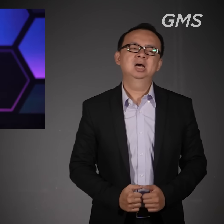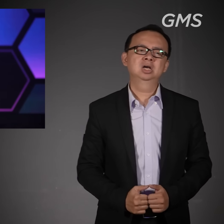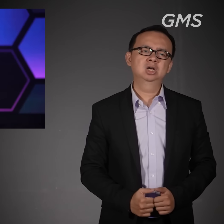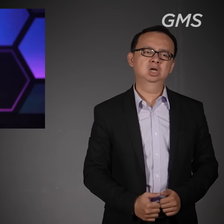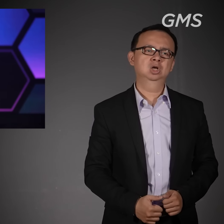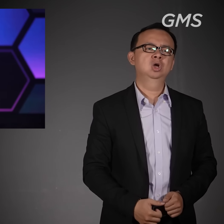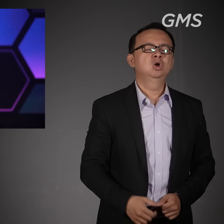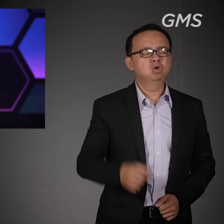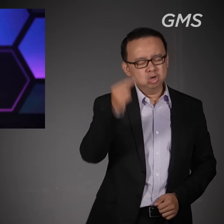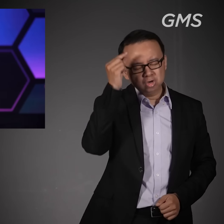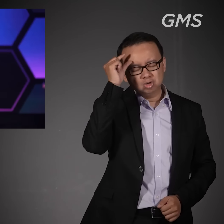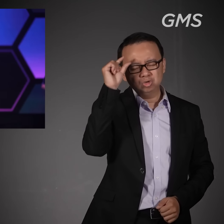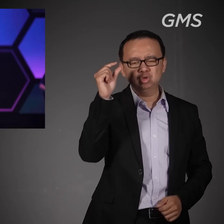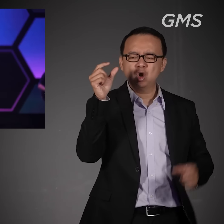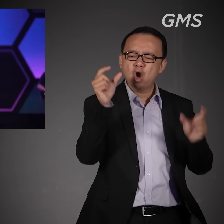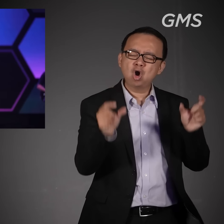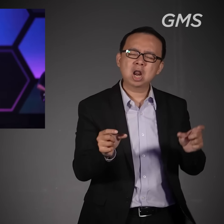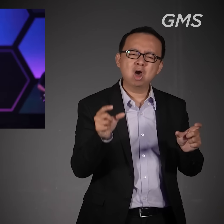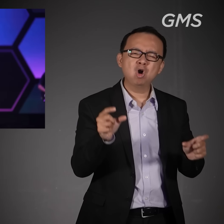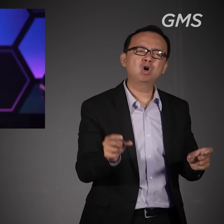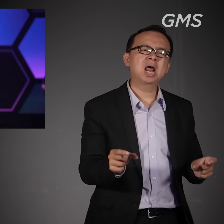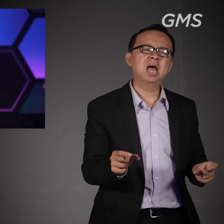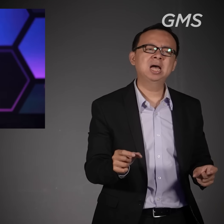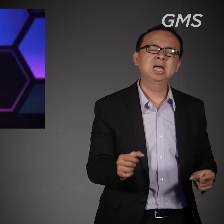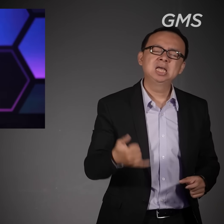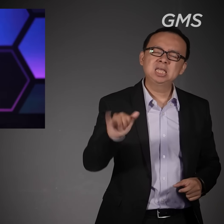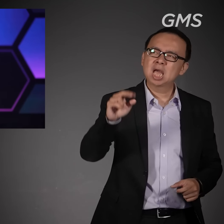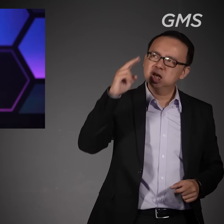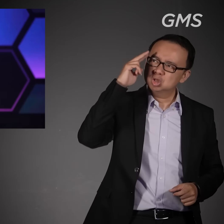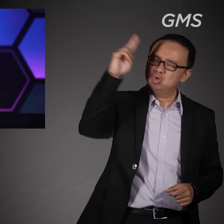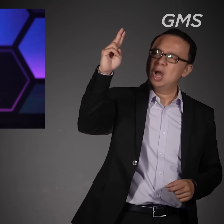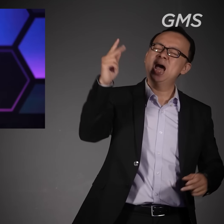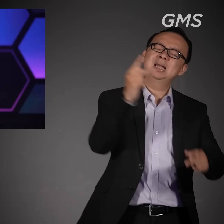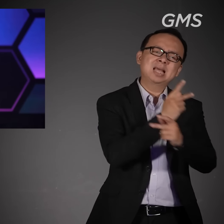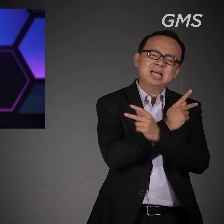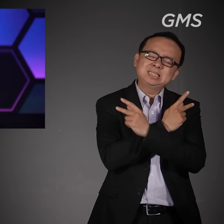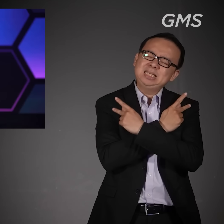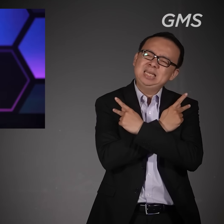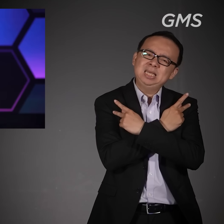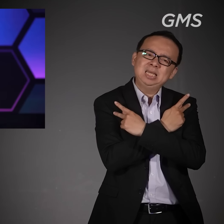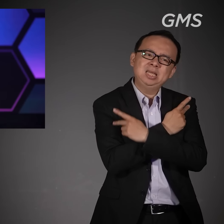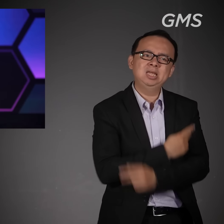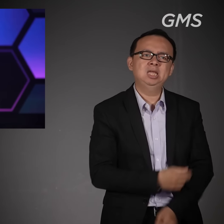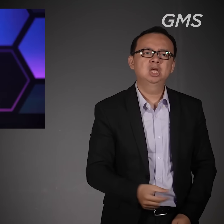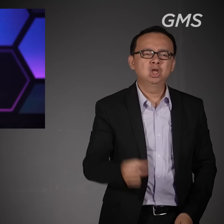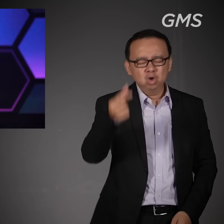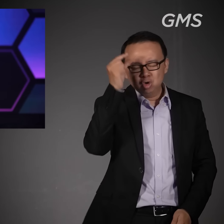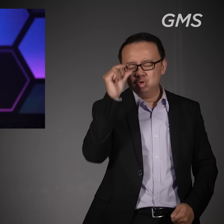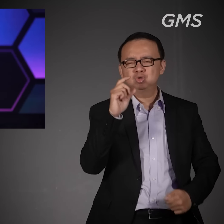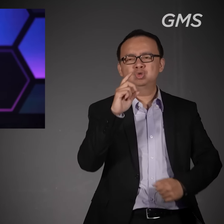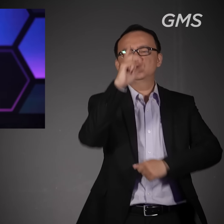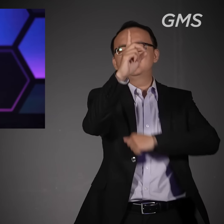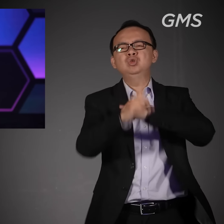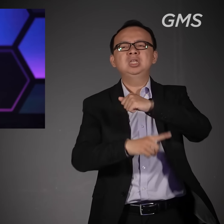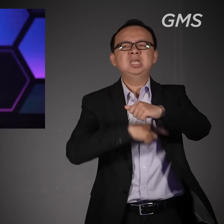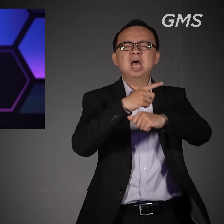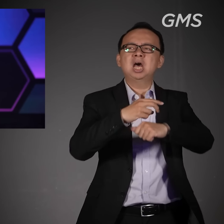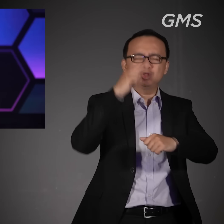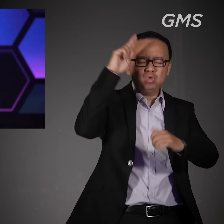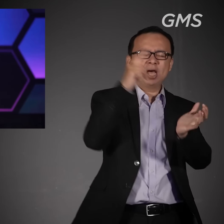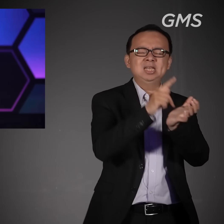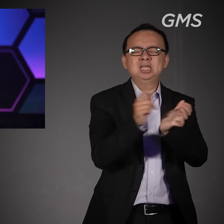untuk jiwa-jiwa yang Kau kasihi, untuk dunia yang untuknya Kau telah mati.